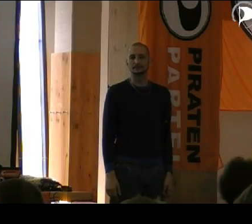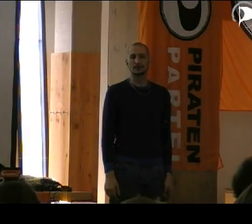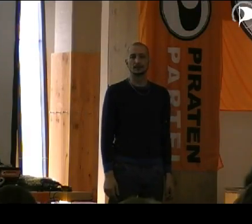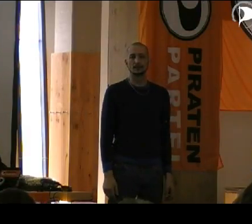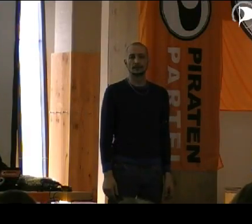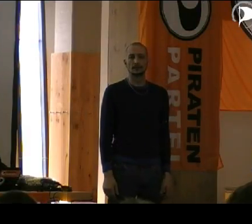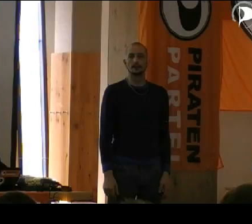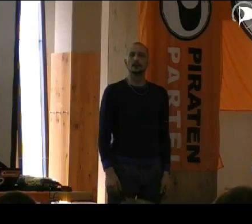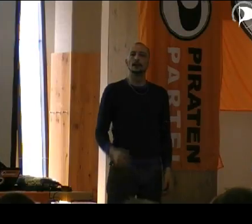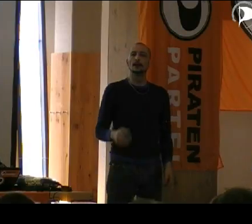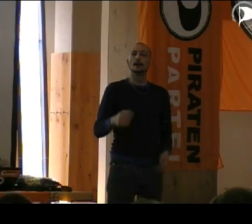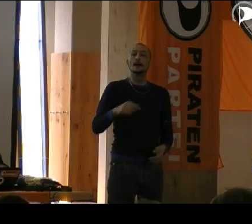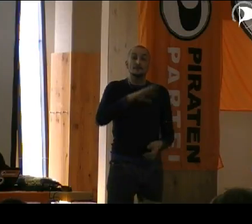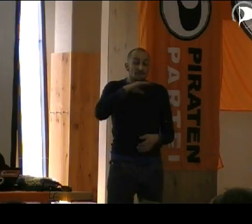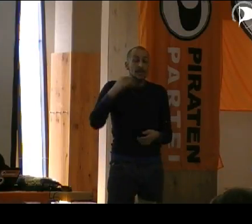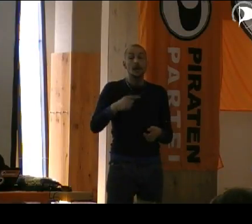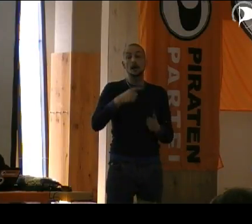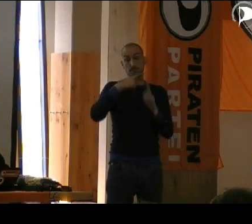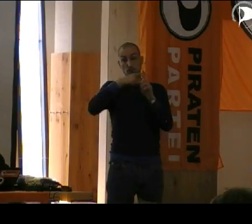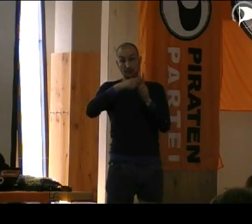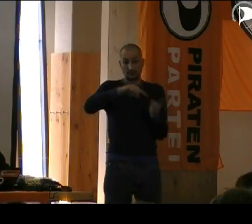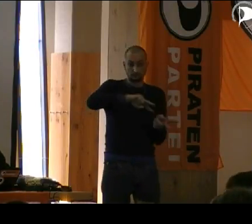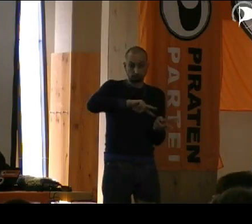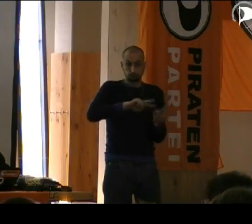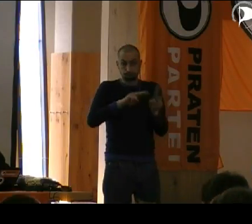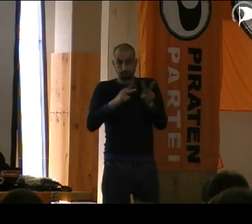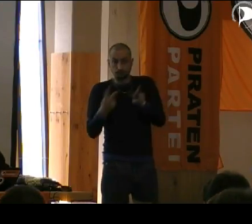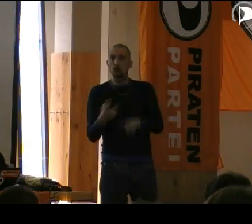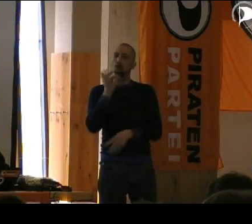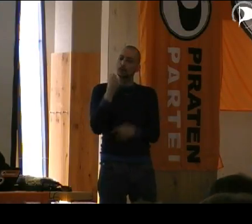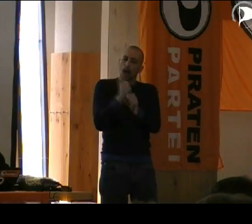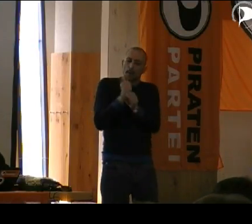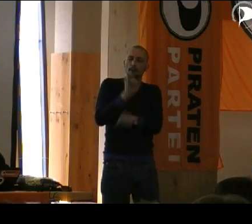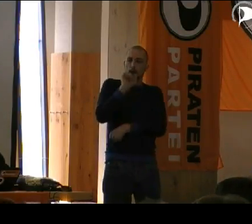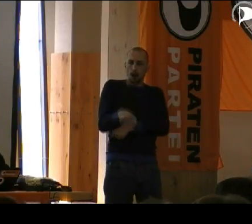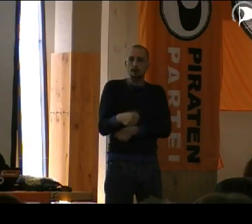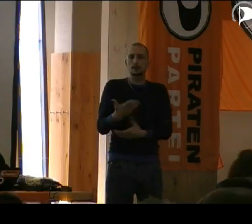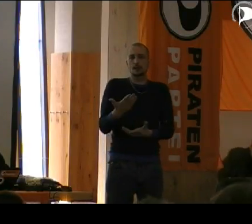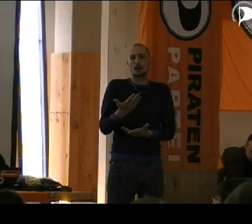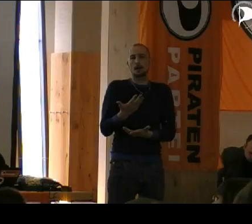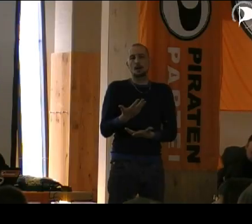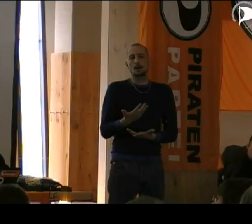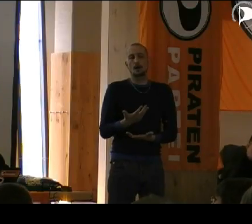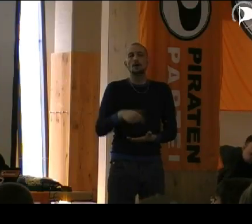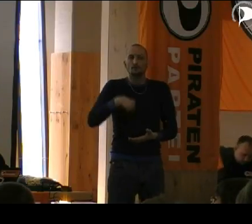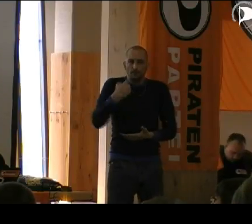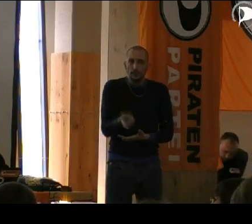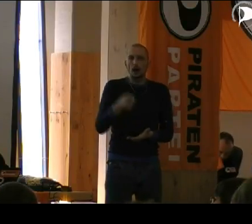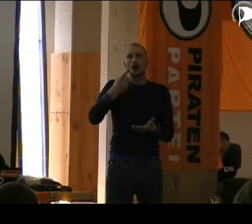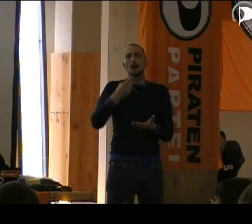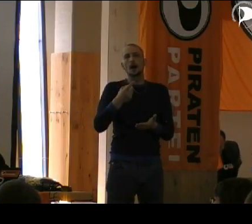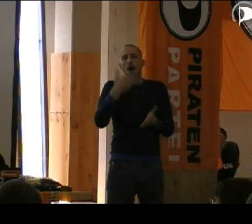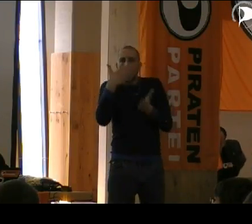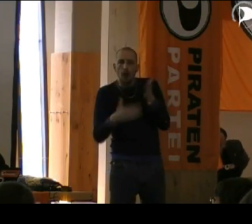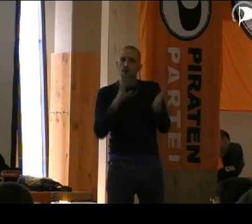das hat sich positiv verändert wir können gut arbeiten wir haben wieder ein halbwegs funktionierende